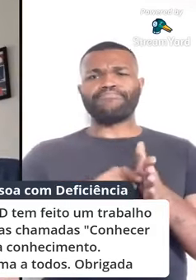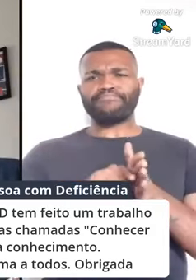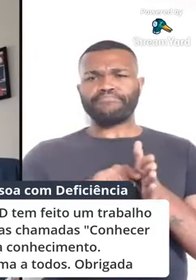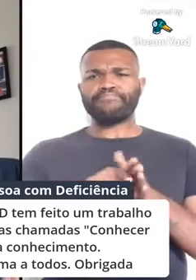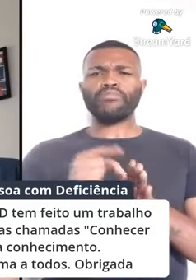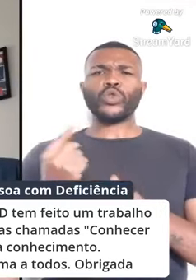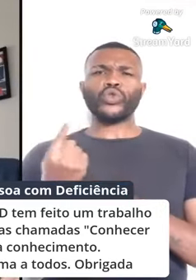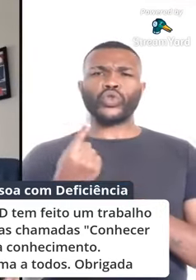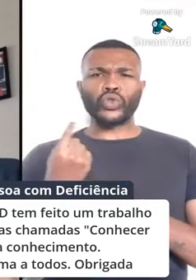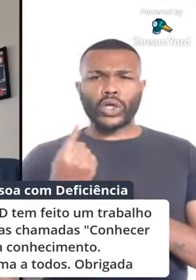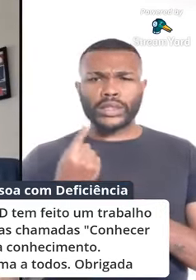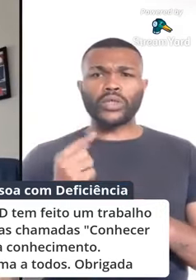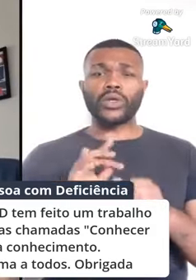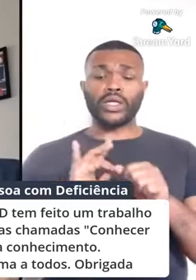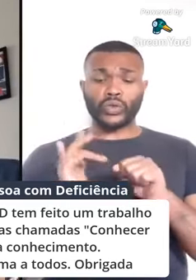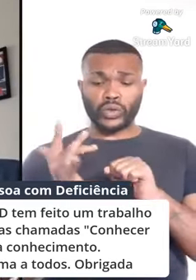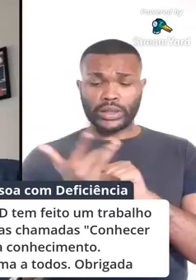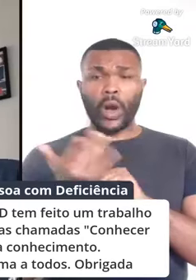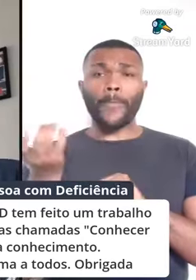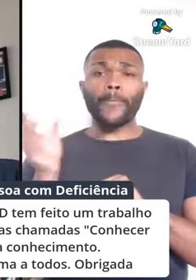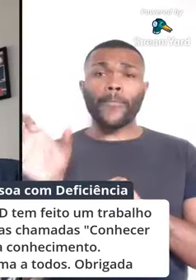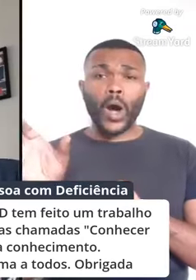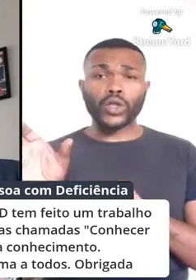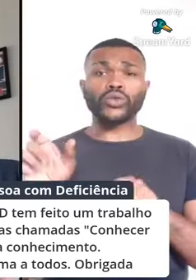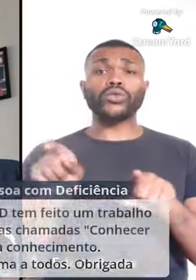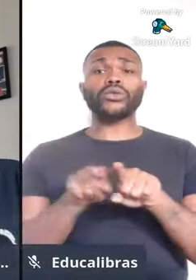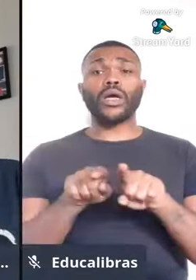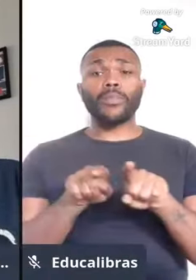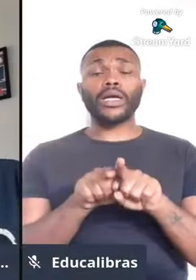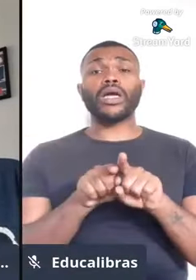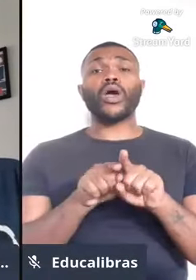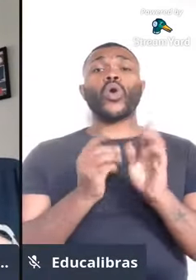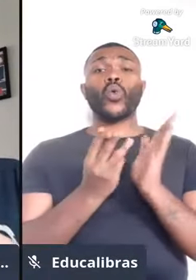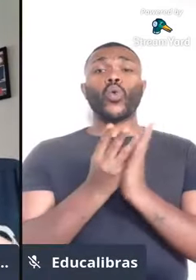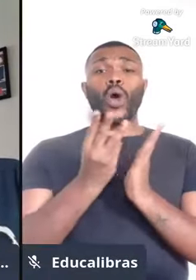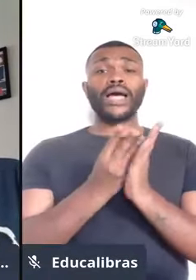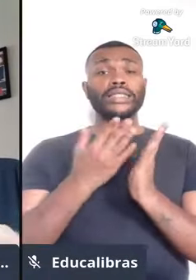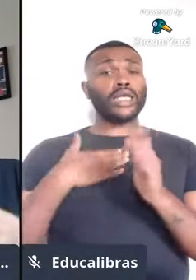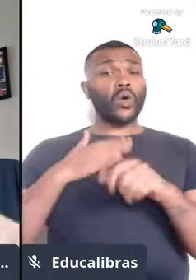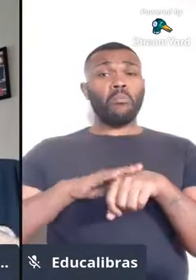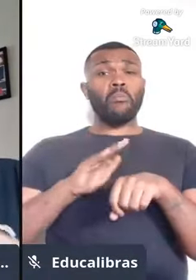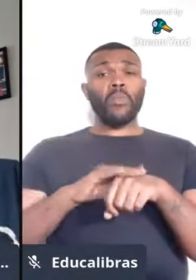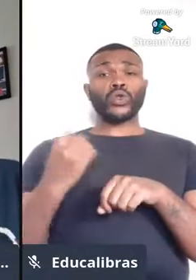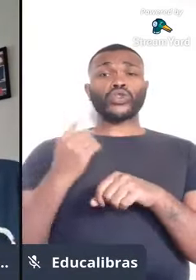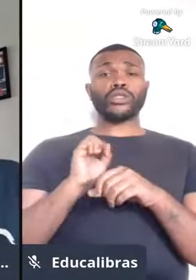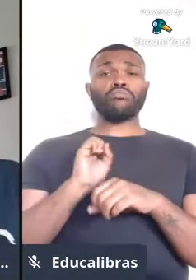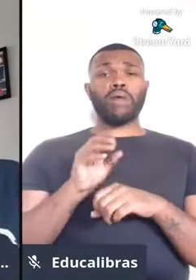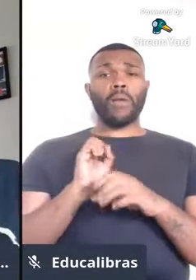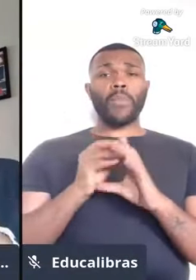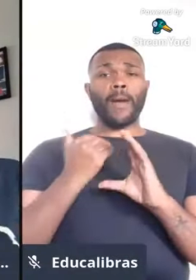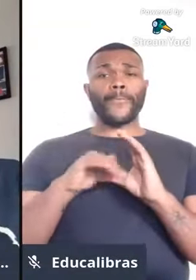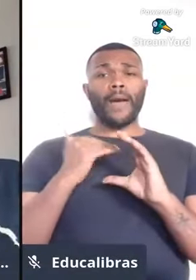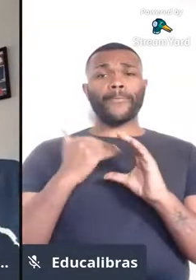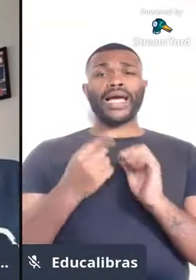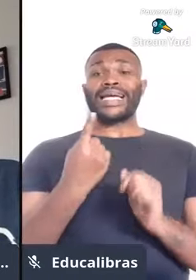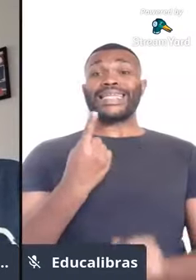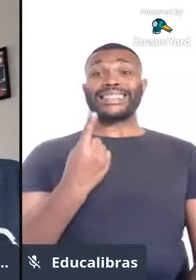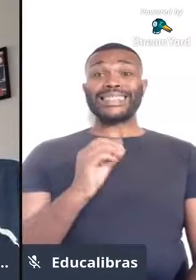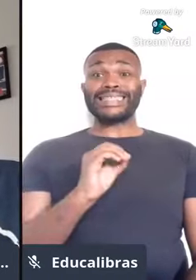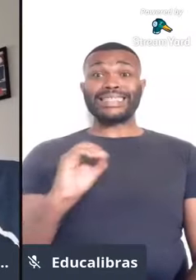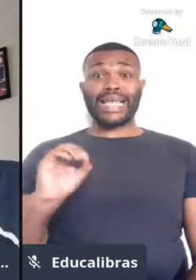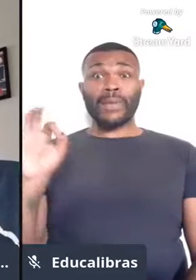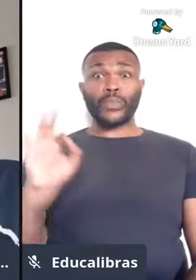alimento todas as redes sociais sozinho, eu envio todas as mensagens pelo WhatsApp sozinho, eu faço tudo 100% sozinho. Eu não tenho